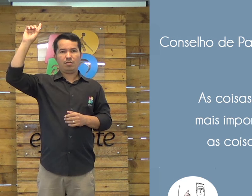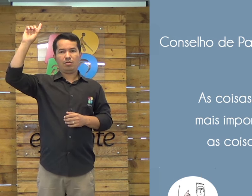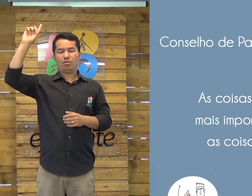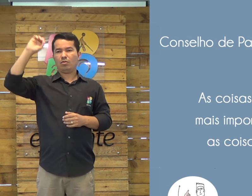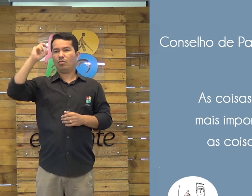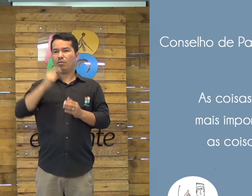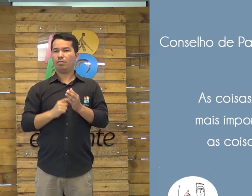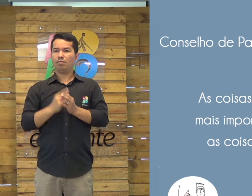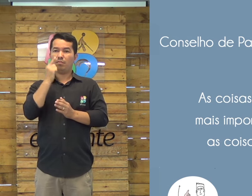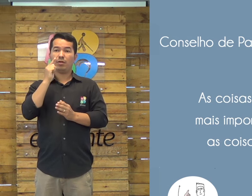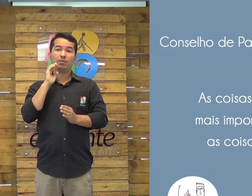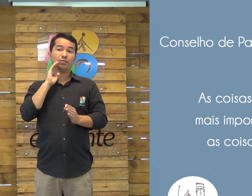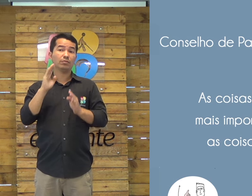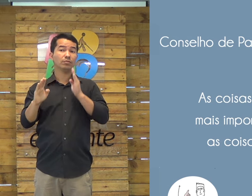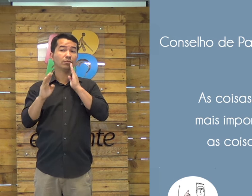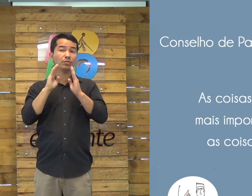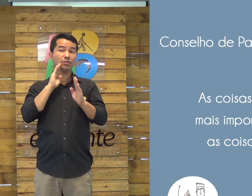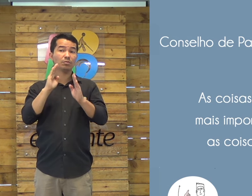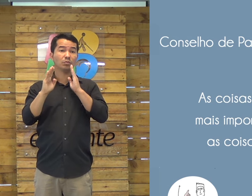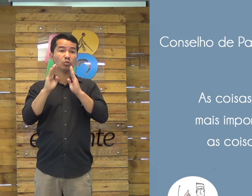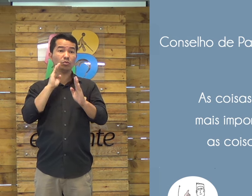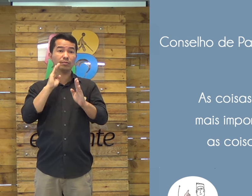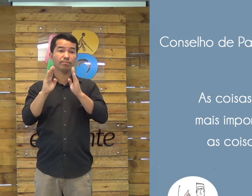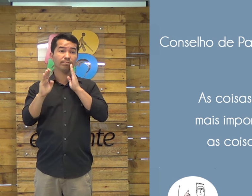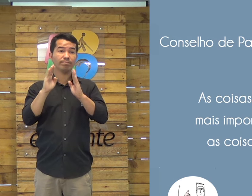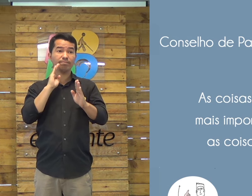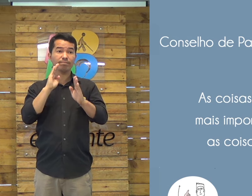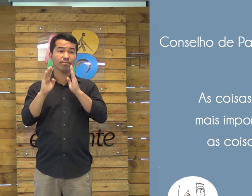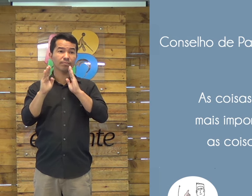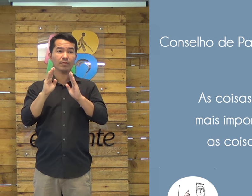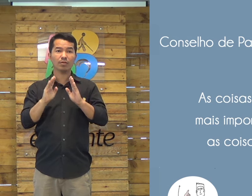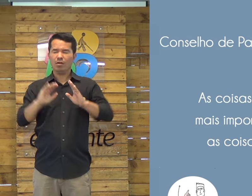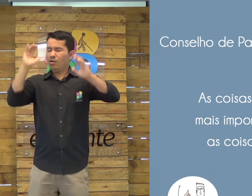pensa em Deus, ou você pensa no Facebook.